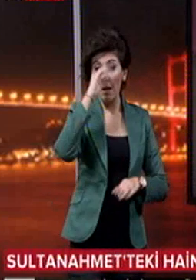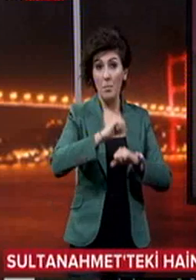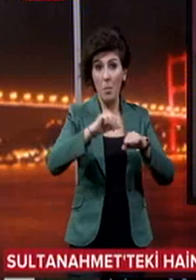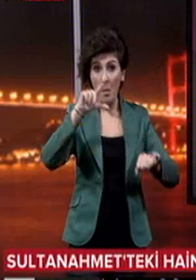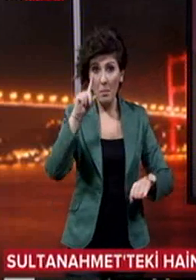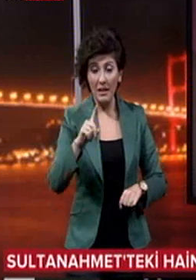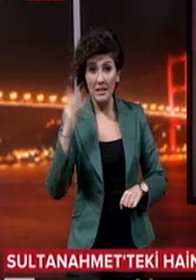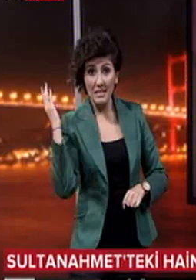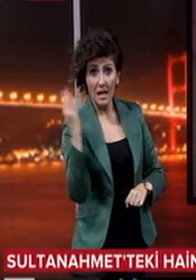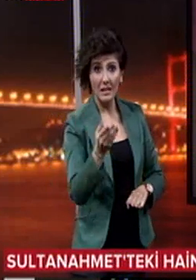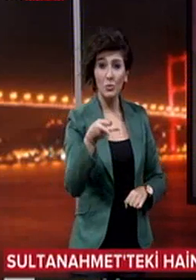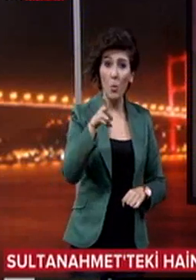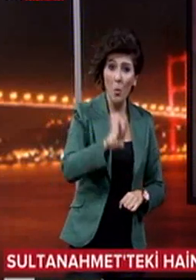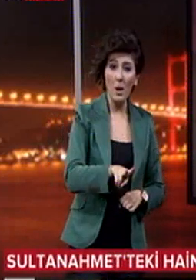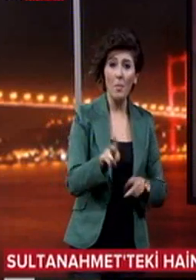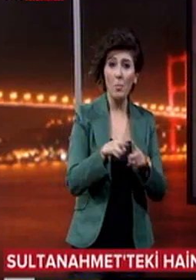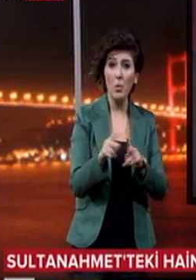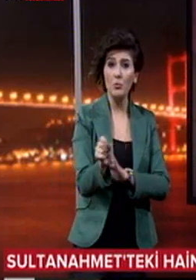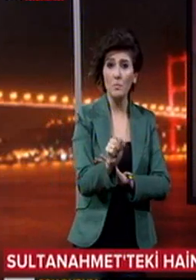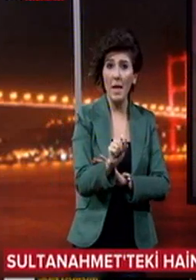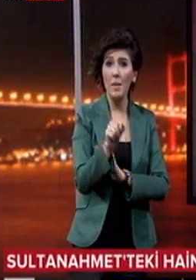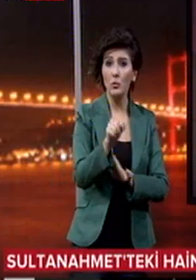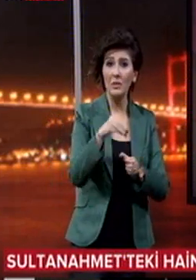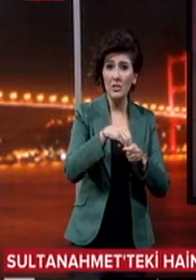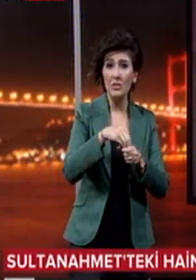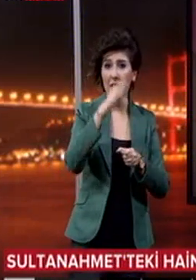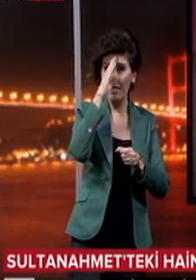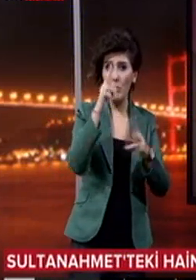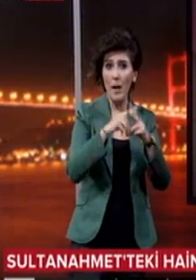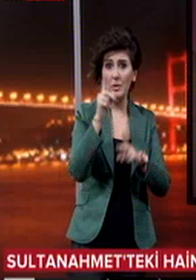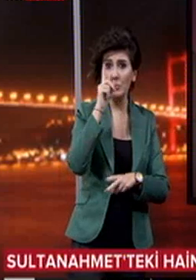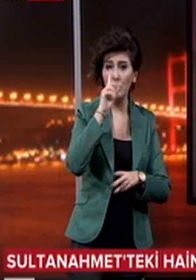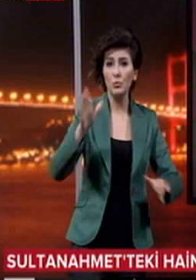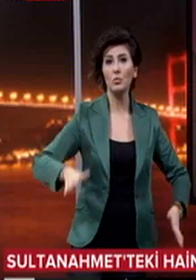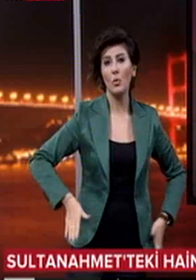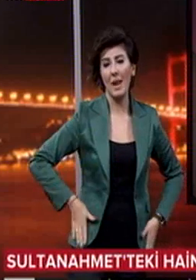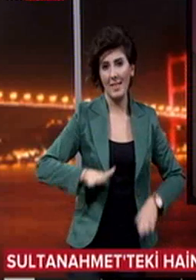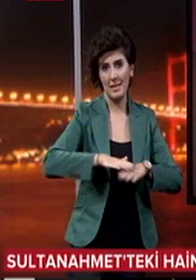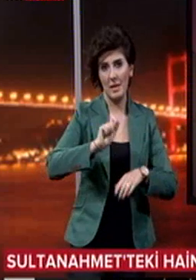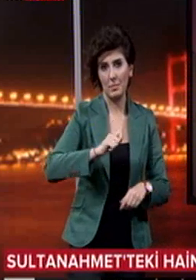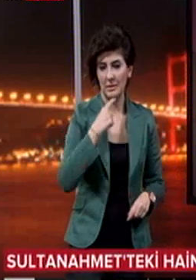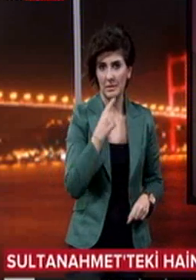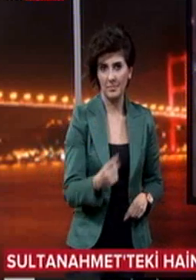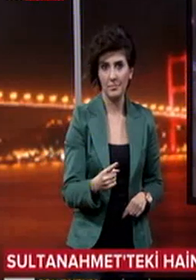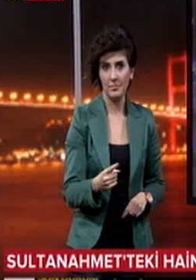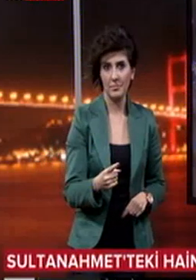İstanbul'daki bombalı saldırıda şehit olan polis memuru Kenan Kumaş için İstanbul Emniyet Müdürlüğü'nde tören düzenlendi.